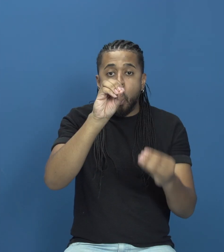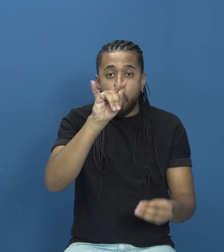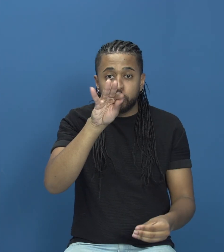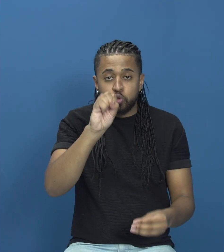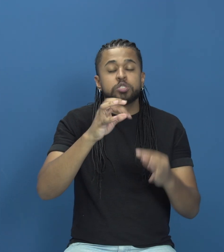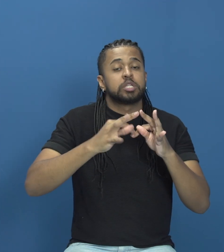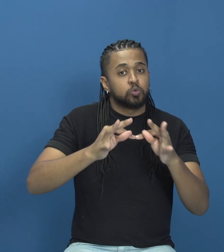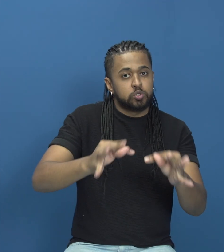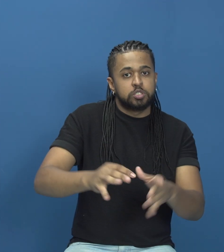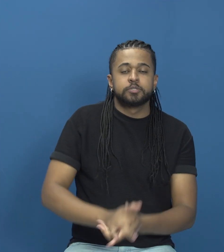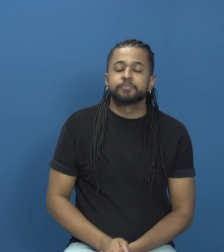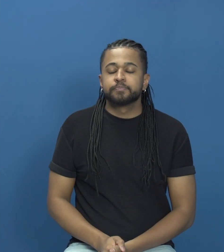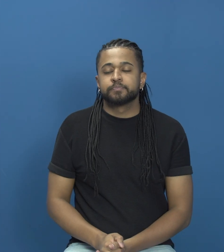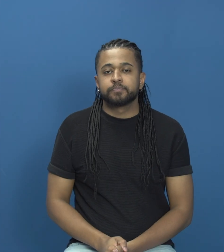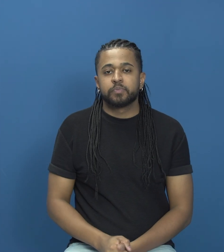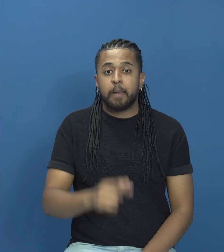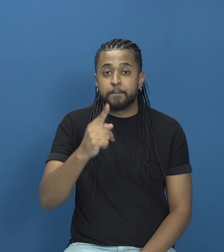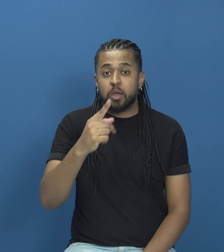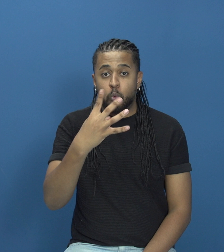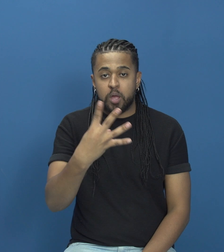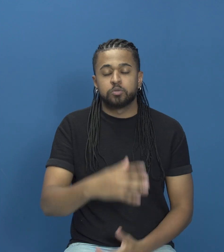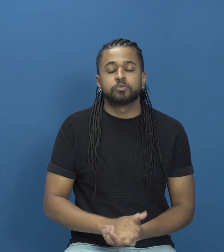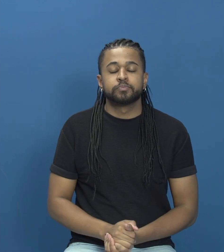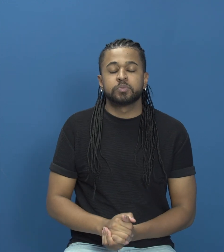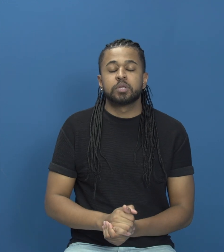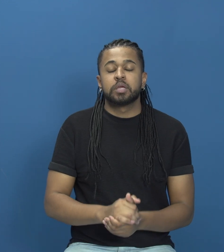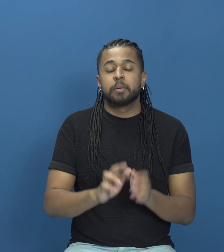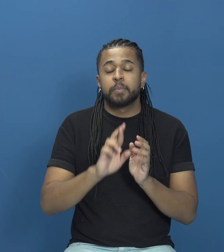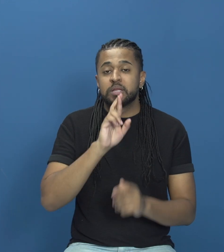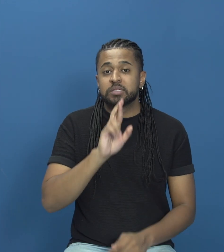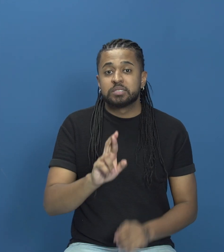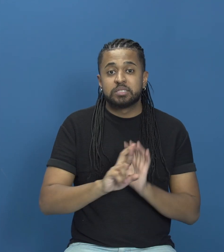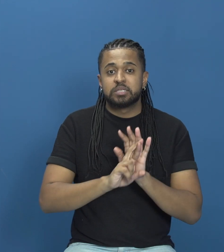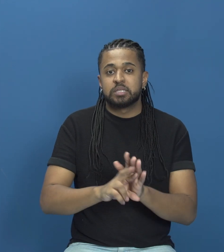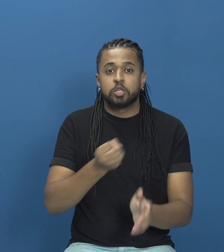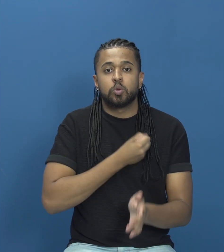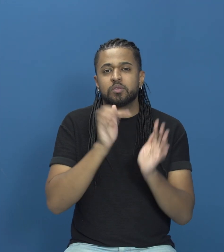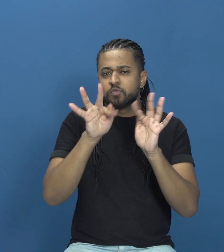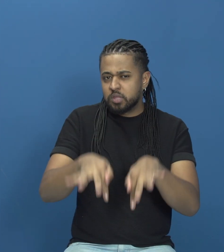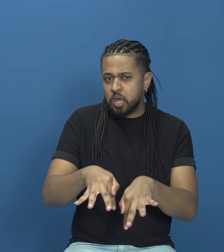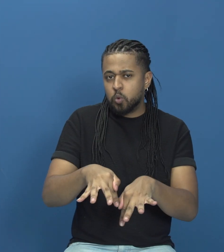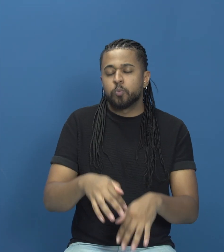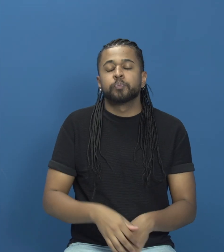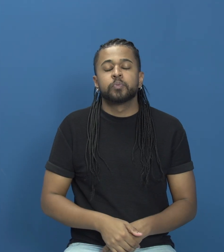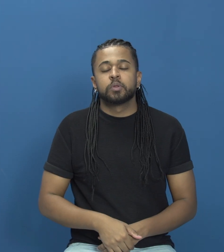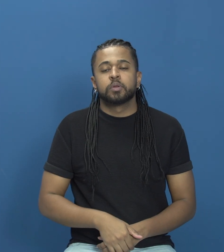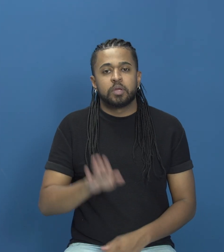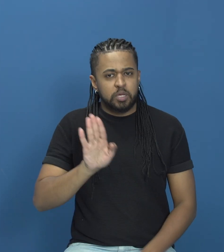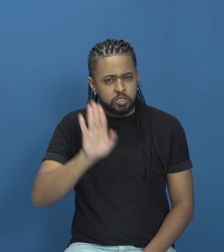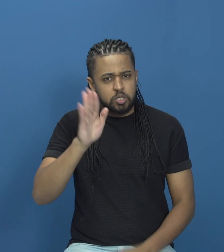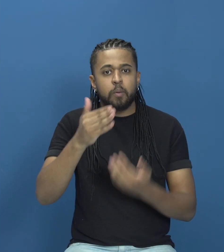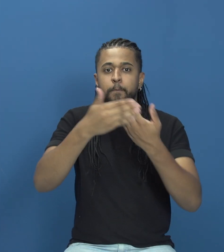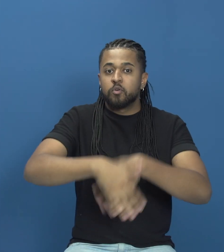suas tecnologias. P4 representa a nota final obtida pelo candidato ou candidata